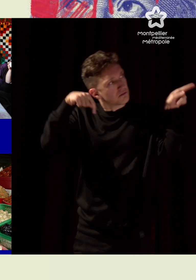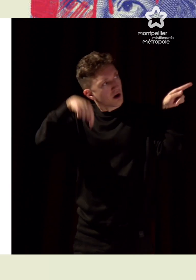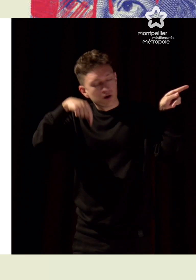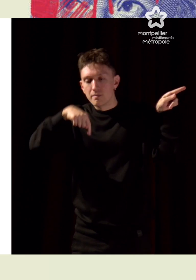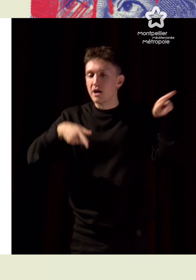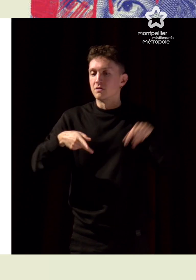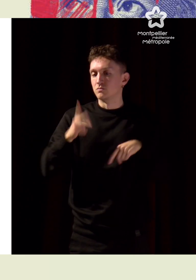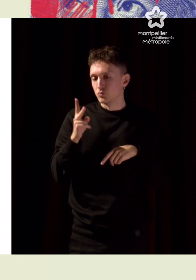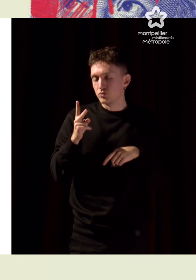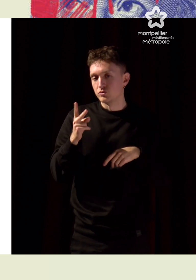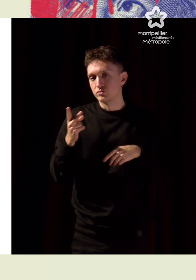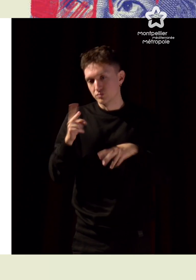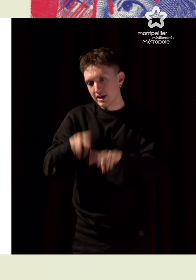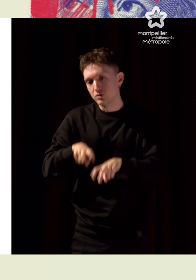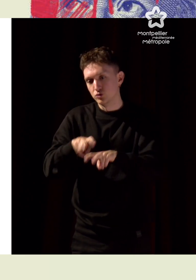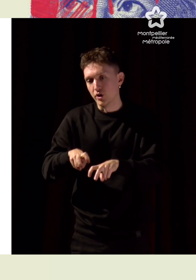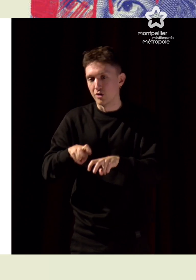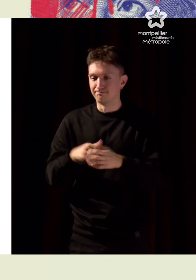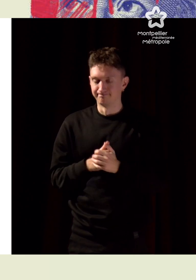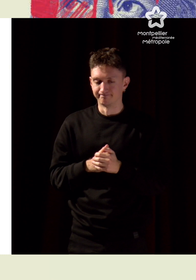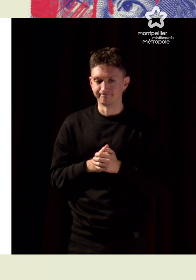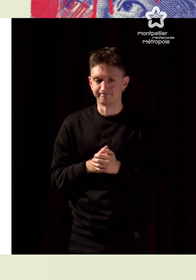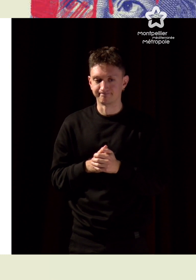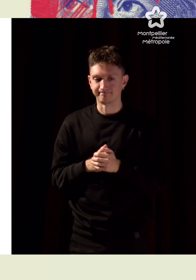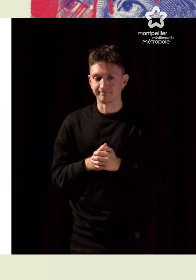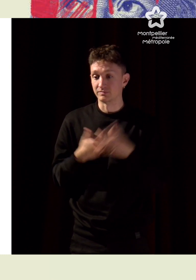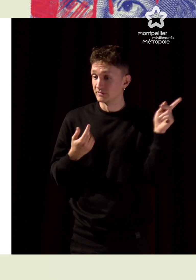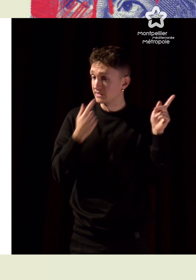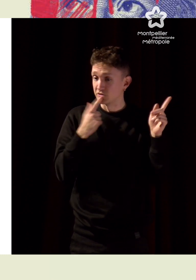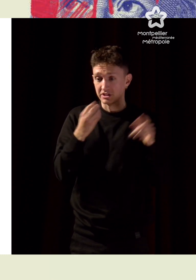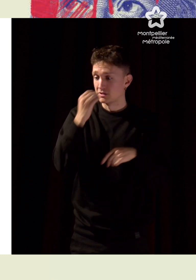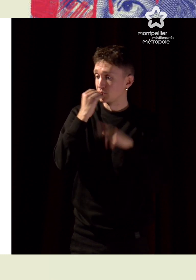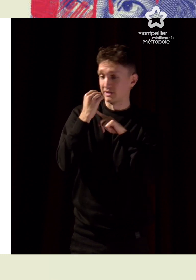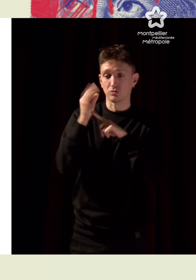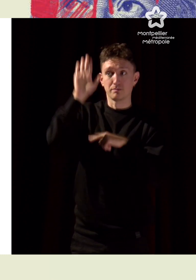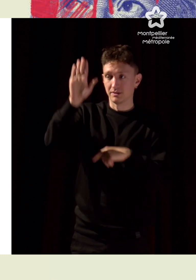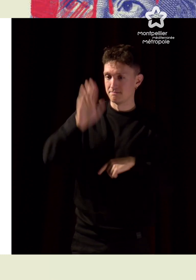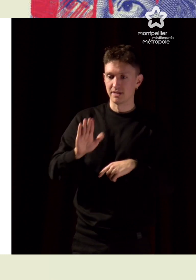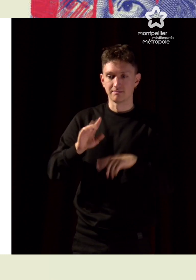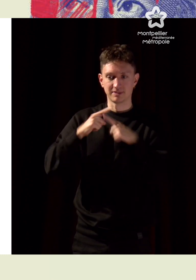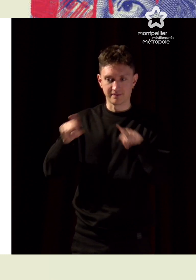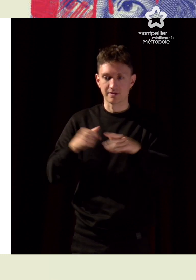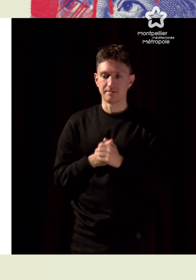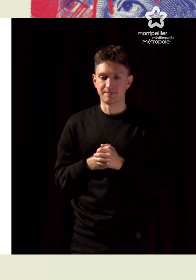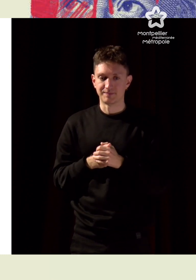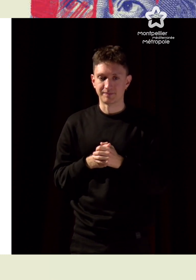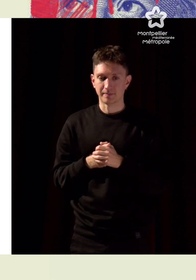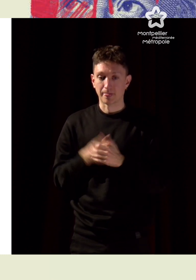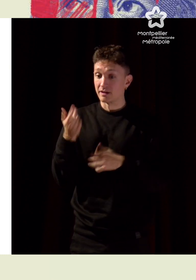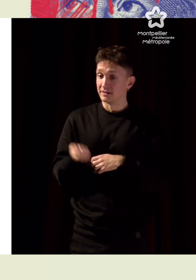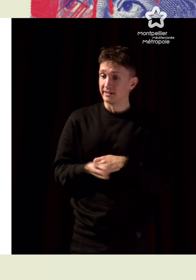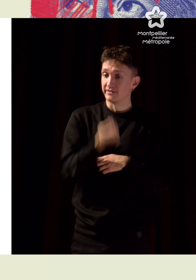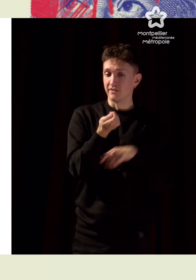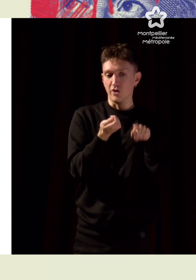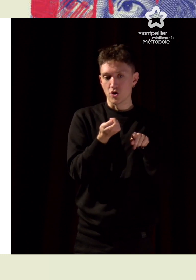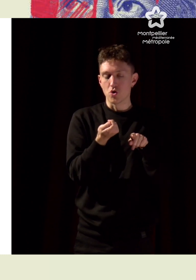des populations d'agriculteurs. Et donc, ils ont des alimentations différentes. Les éleveurs, ils n'ont pas beaucoup